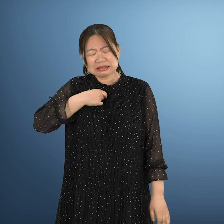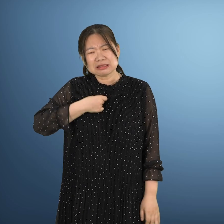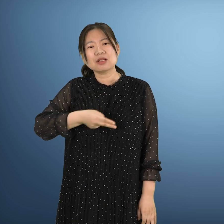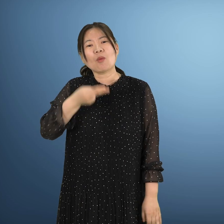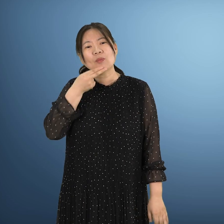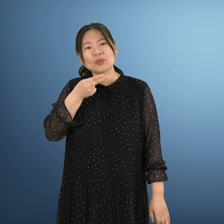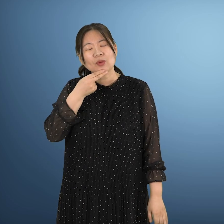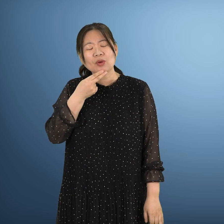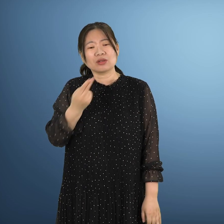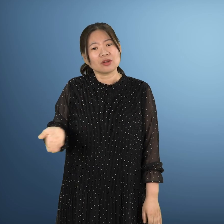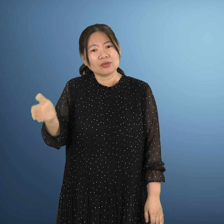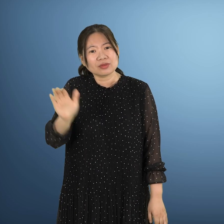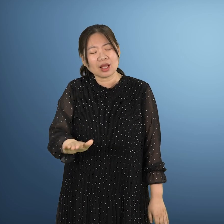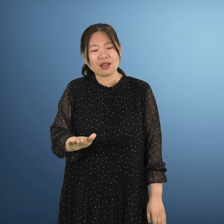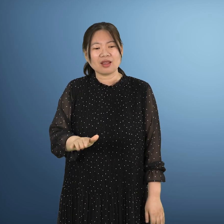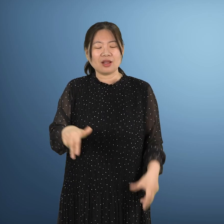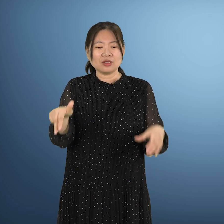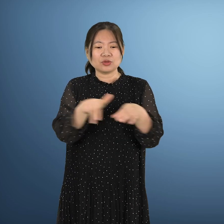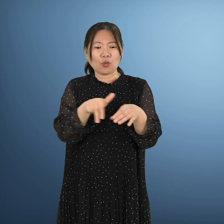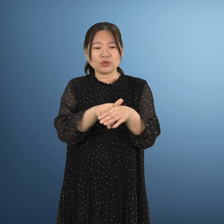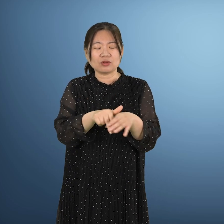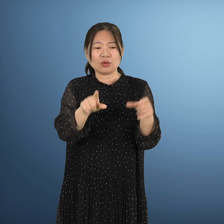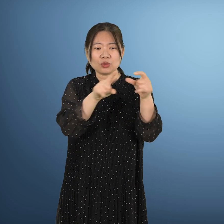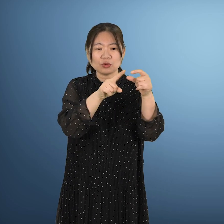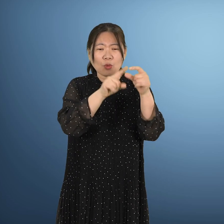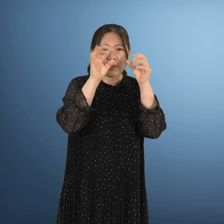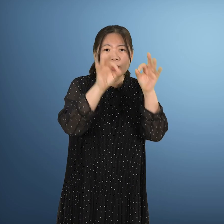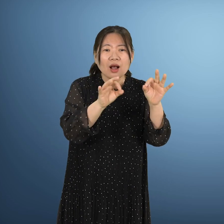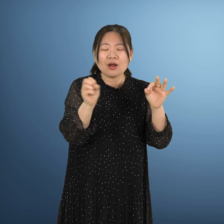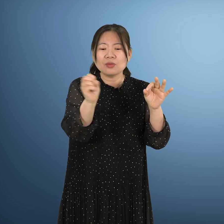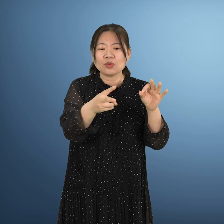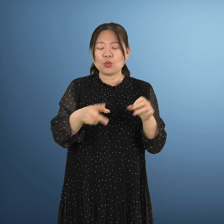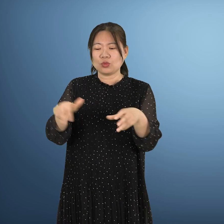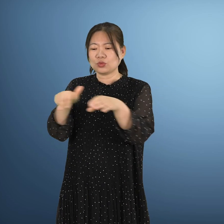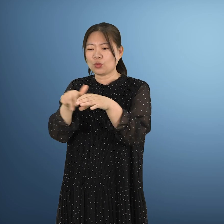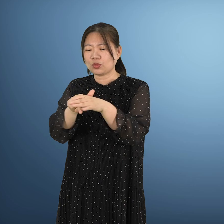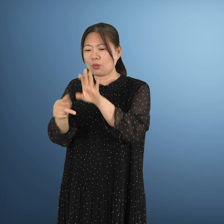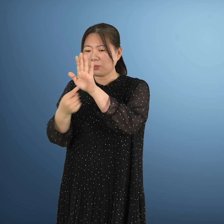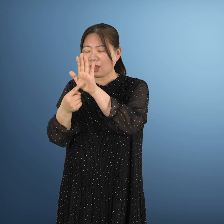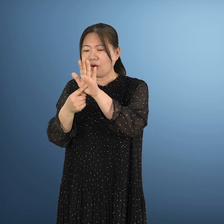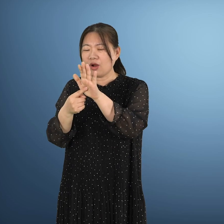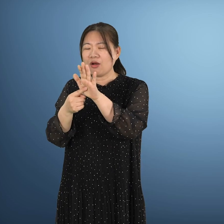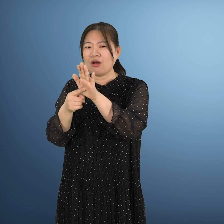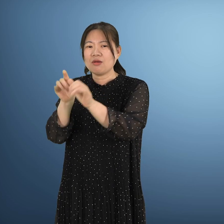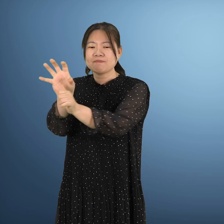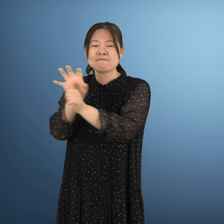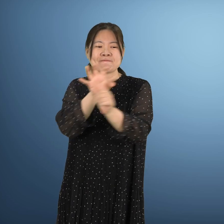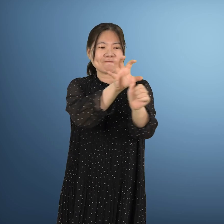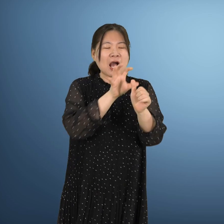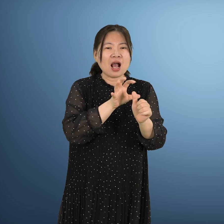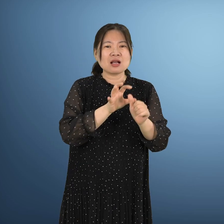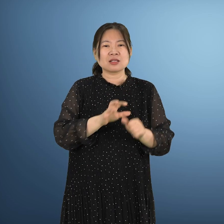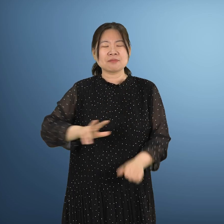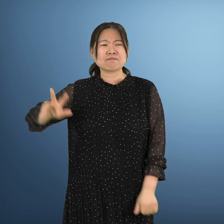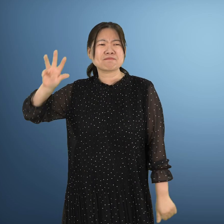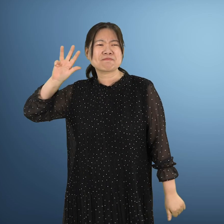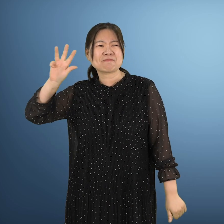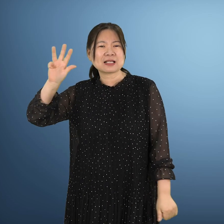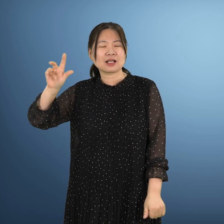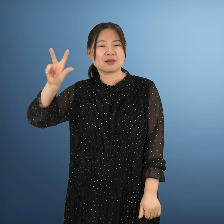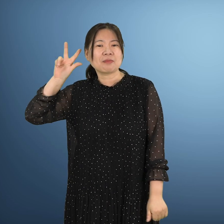않아요. 그런데 종교적인 용어와 종교적인 표현을 통해서 맹세를 남발할 때,